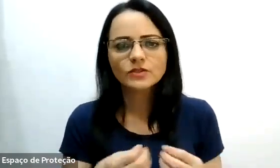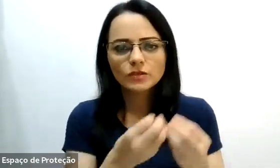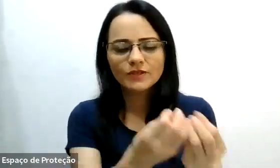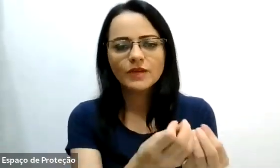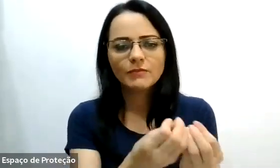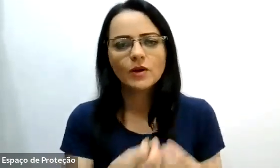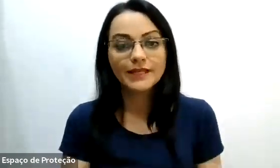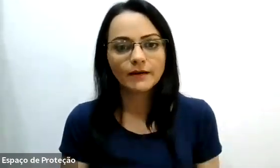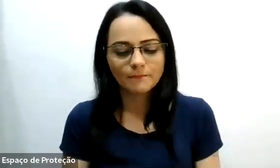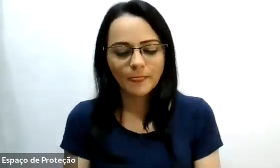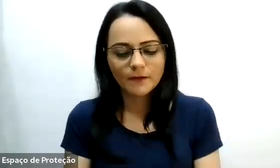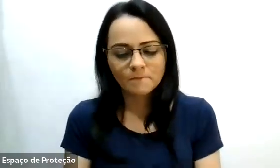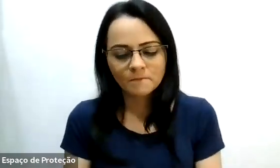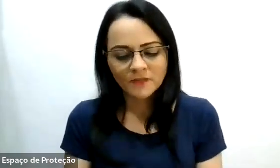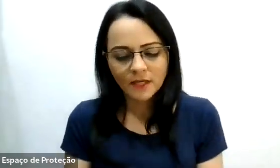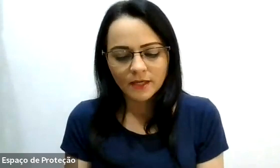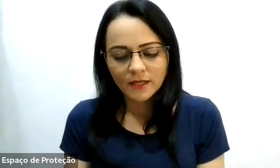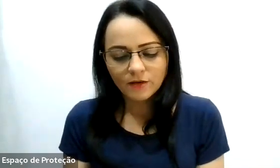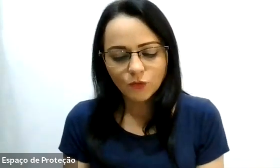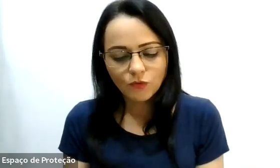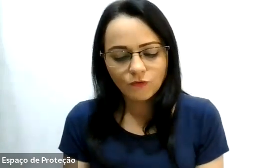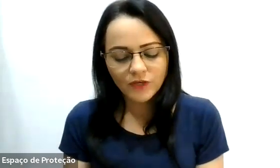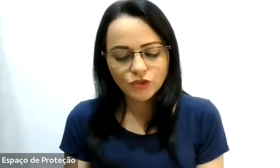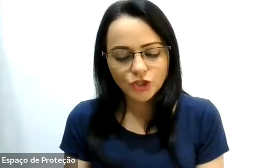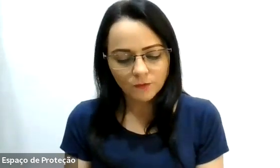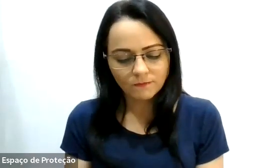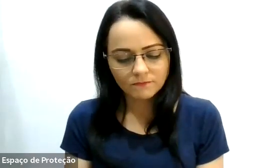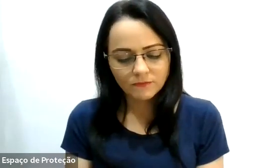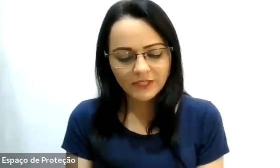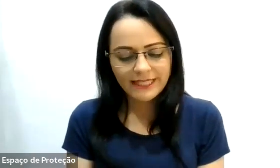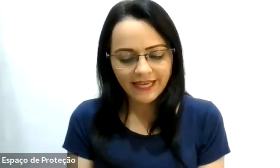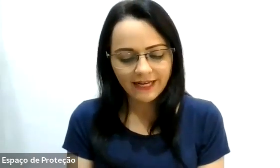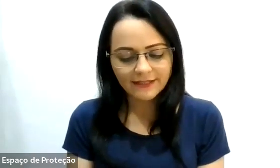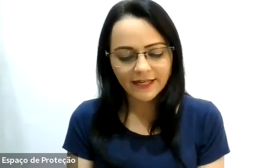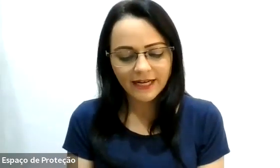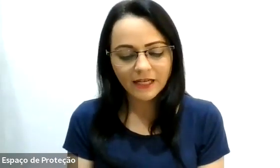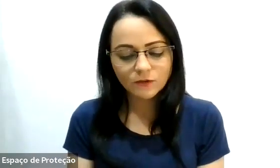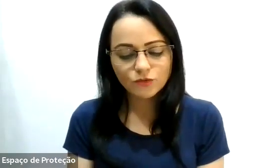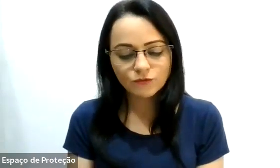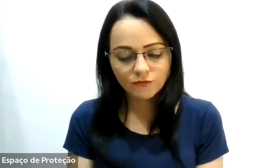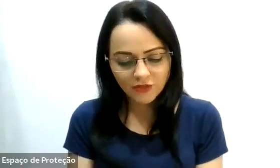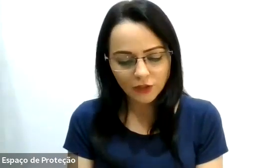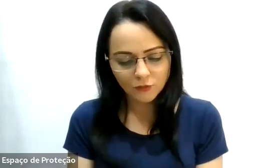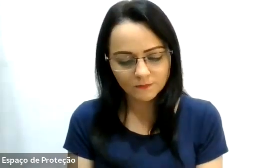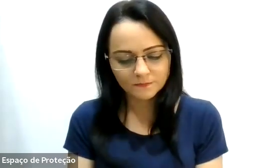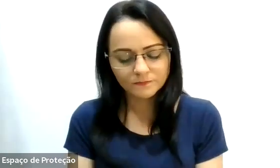Acho que fica melhor dar. O 21. E ela dará à luz um filho,